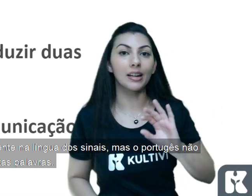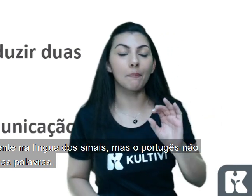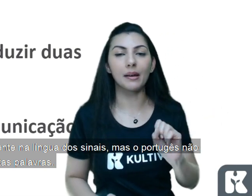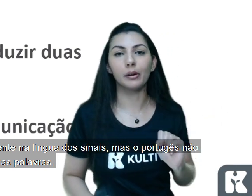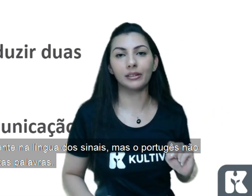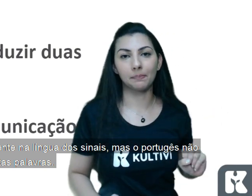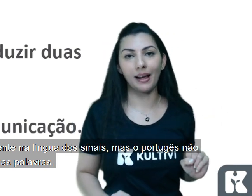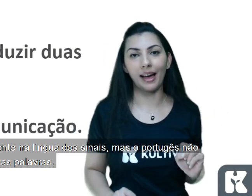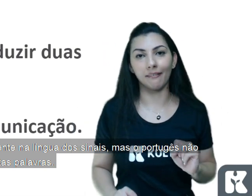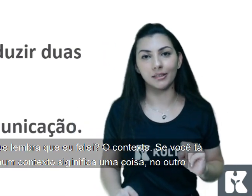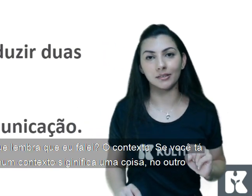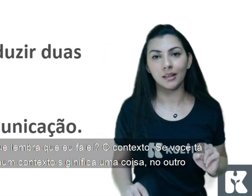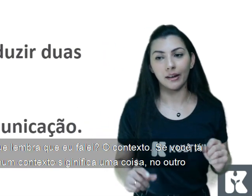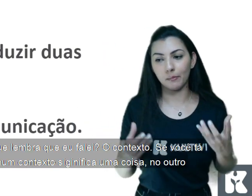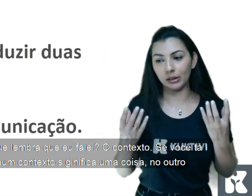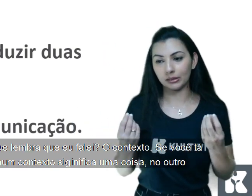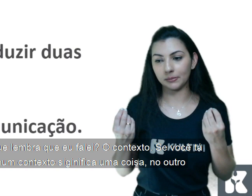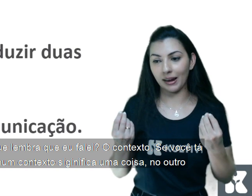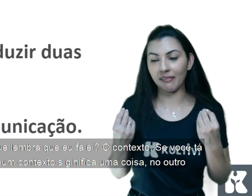português não saber muitas palavras